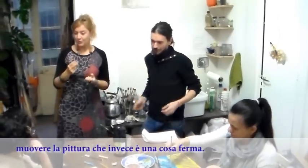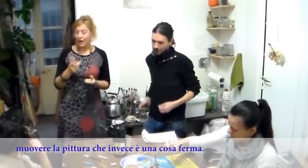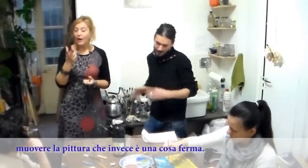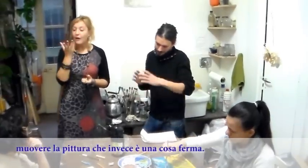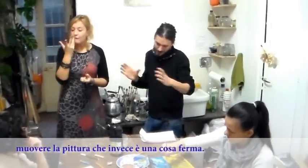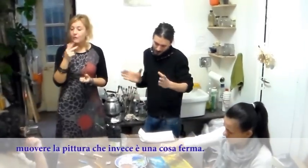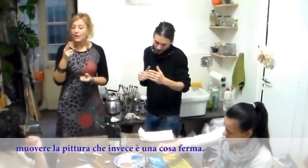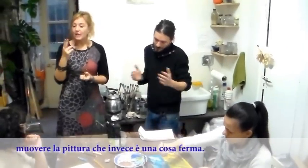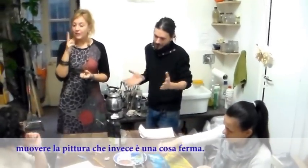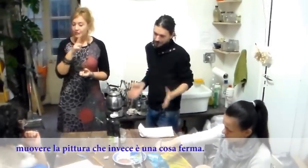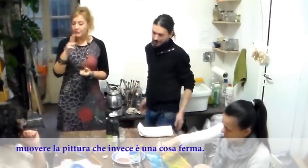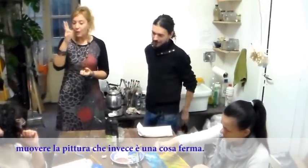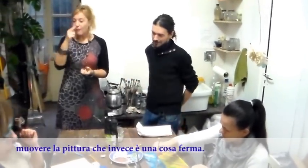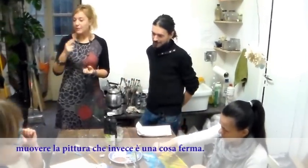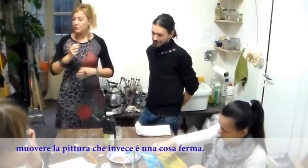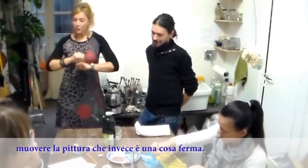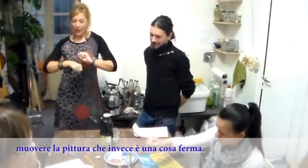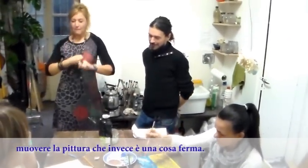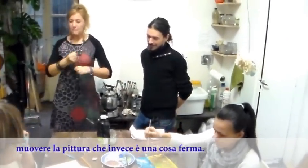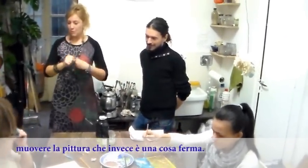muovere la pittura, che invece è una cosa ferma.